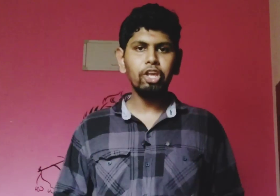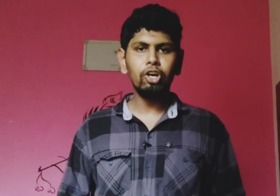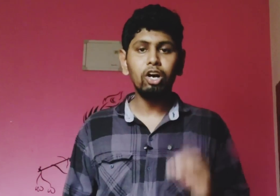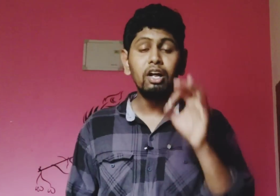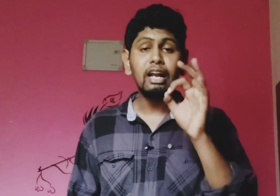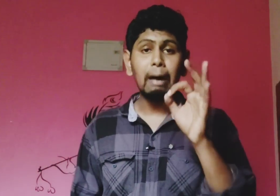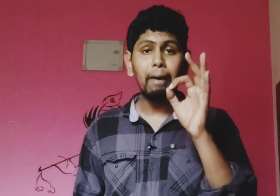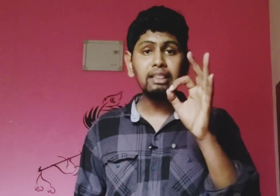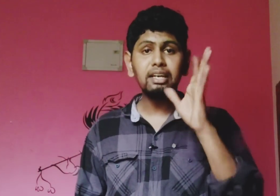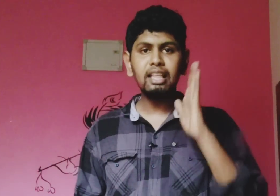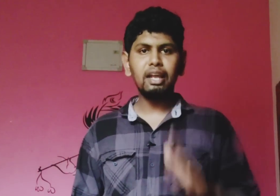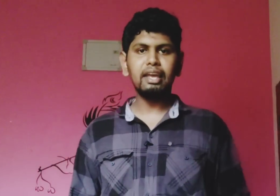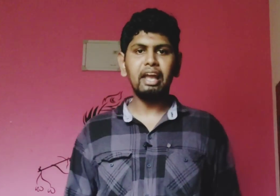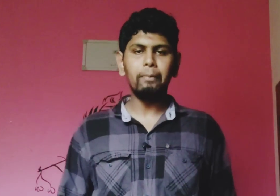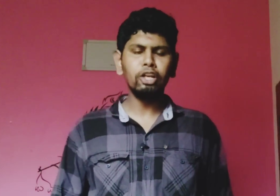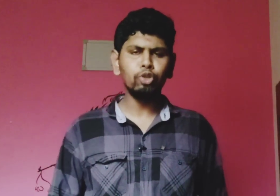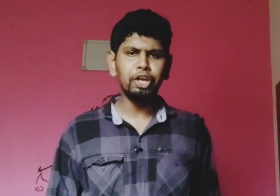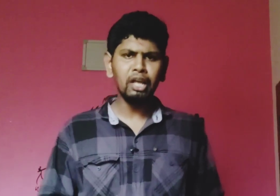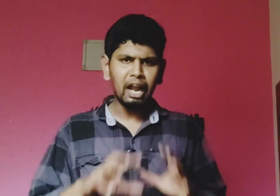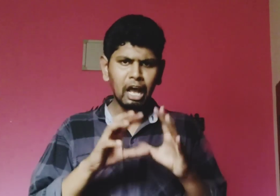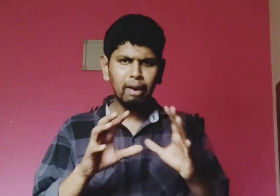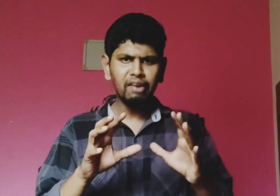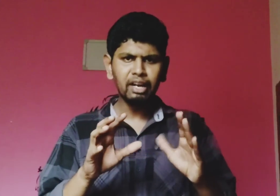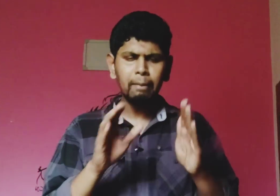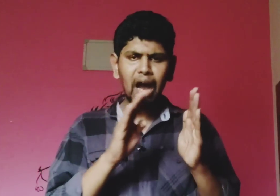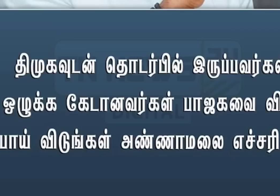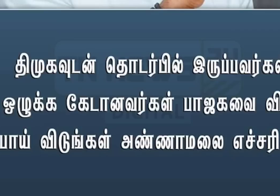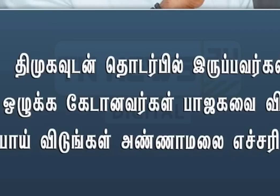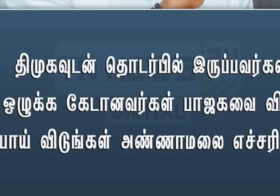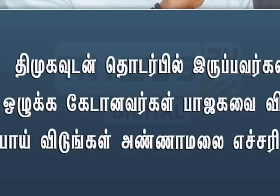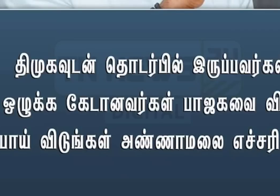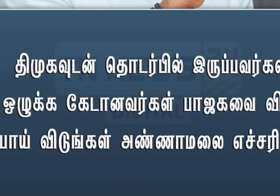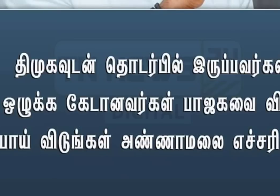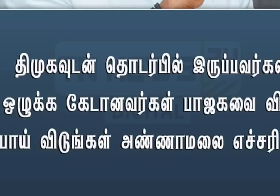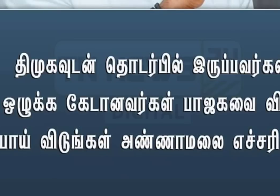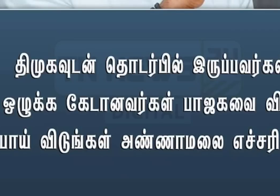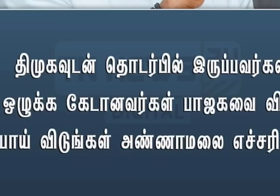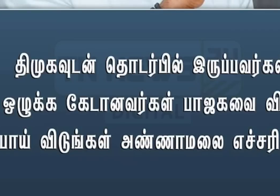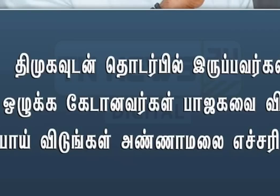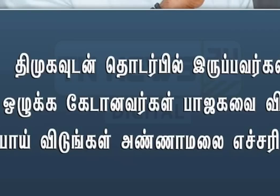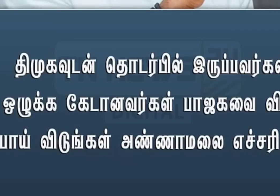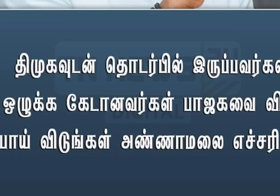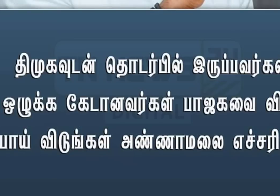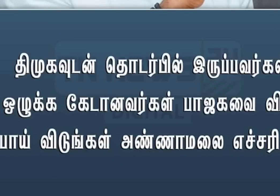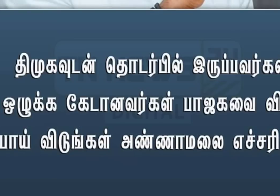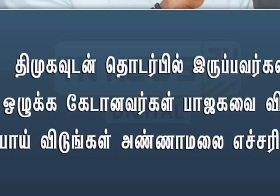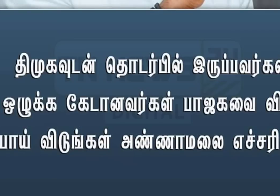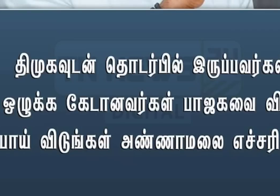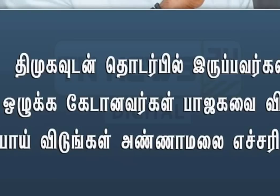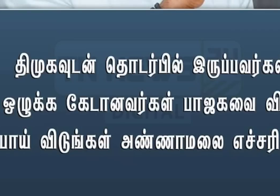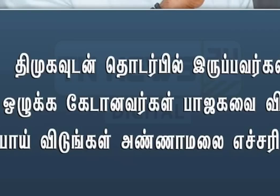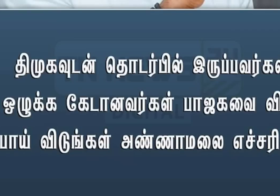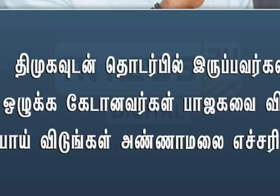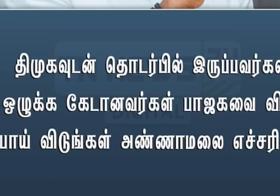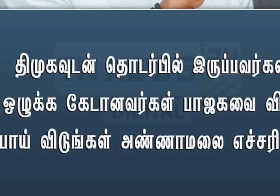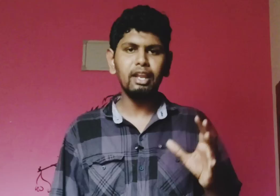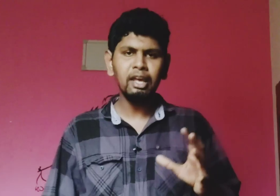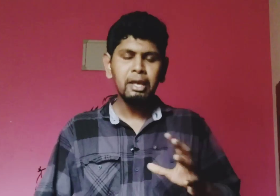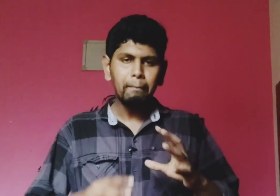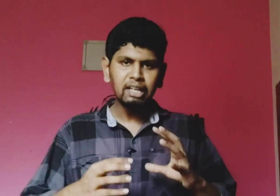தெரியும், நான் பார்த்துக்கிட்டு தான் இருக்கேன் அப்படின்னு சொல்லிட்டு அண்ணாமலை அவர்கள் மாவட்ட மாநில நிர்வாகிகள் மத்தியில ஒரு சூப்பரான ஸ்பீச் வந்து கொடுத்திருக்காரு அப்படின்னு